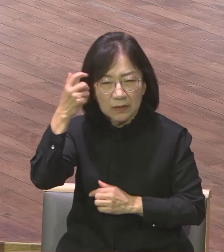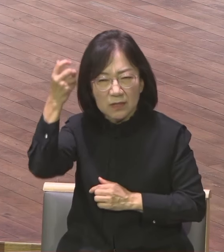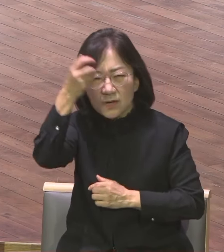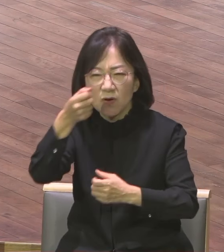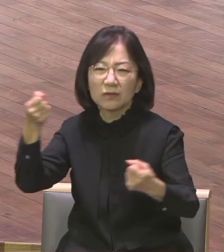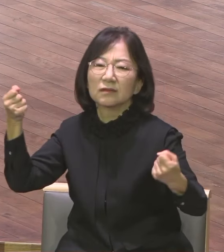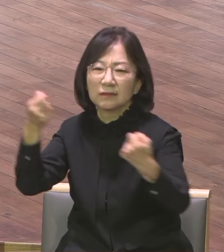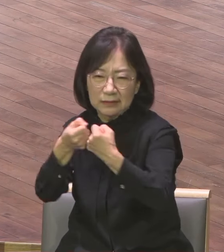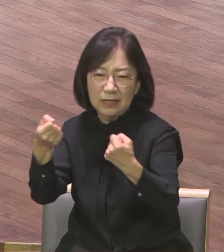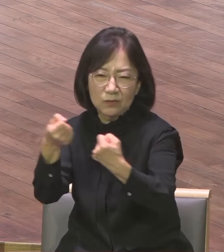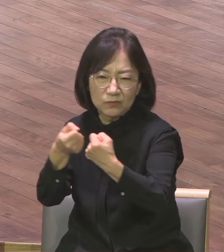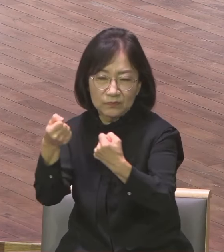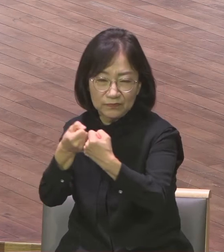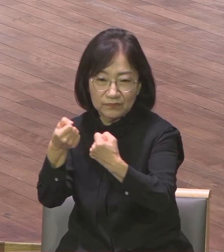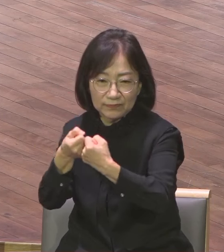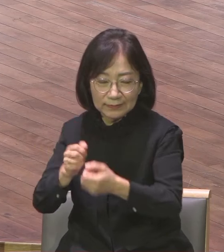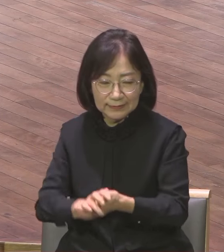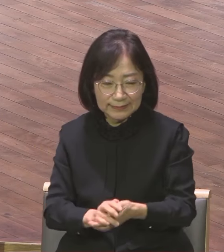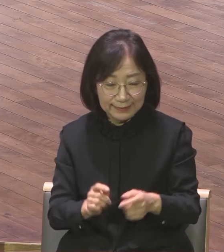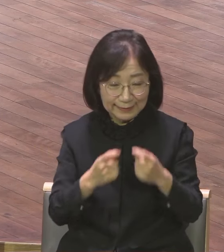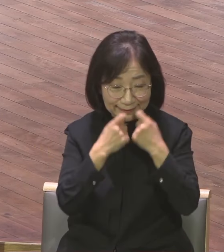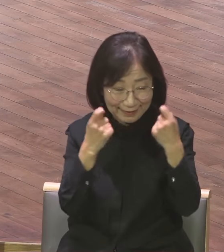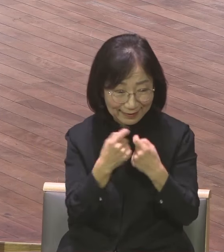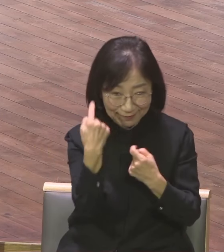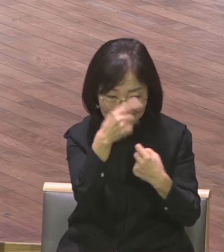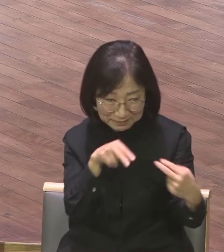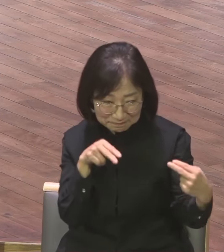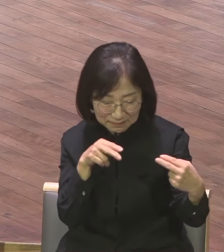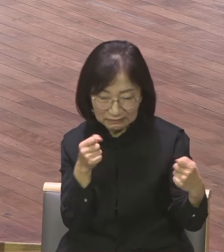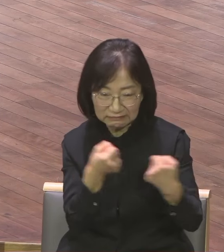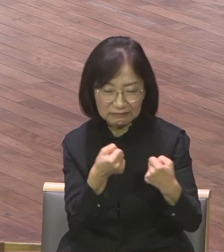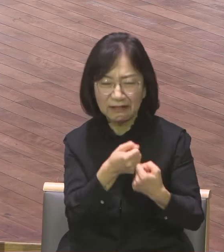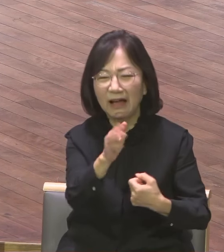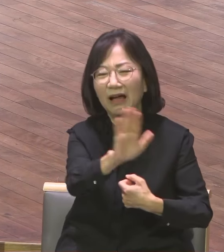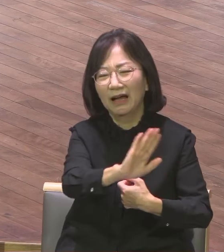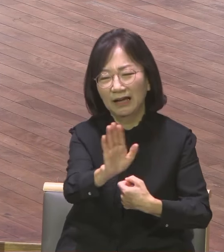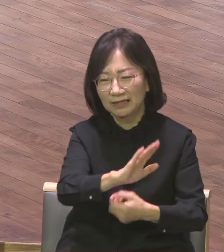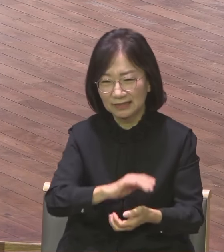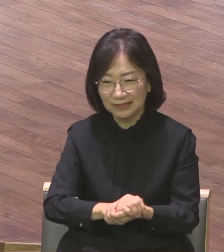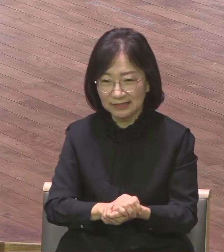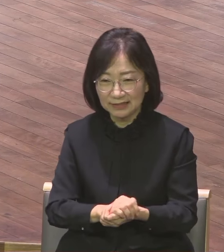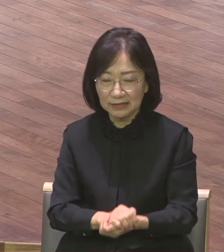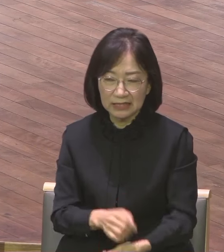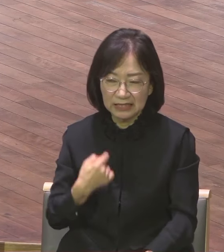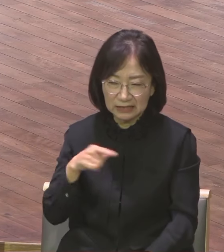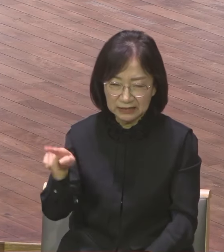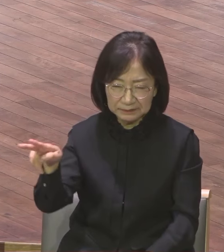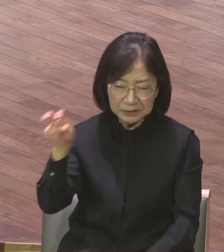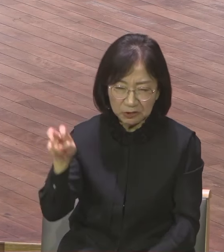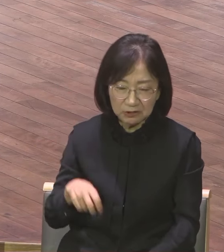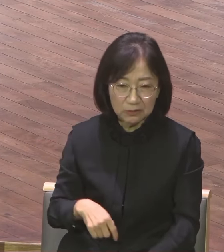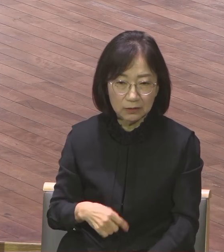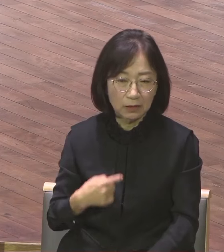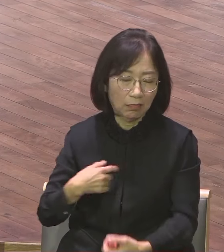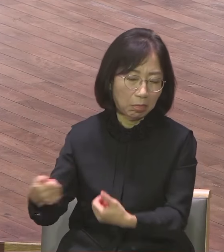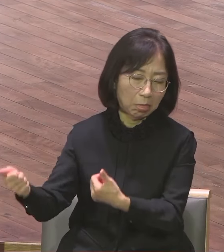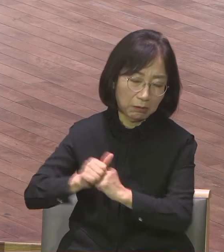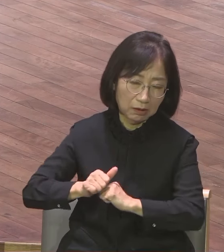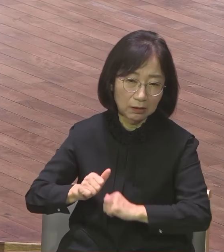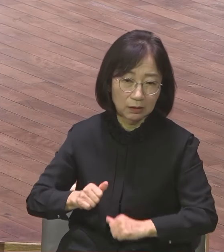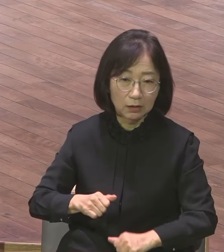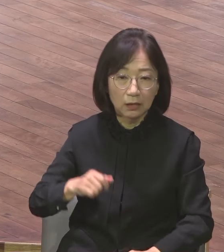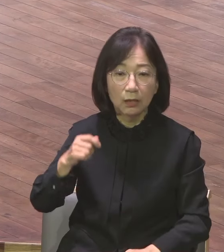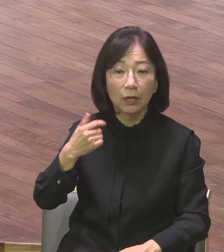영적 싸움이에요. 사람과 싸우는 게 아니에요. 그건 이미 다 진 거예요. 나 저 사람 싫어. 이미 졌어요. 이미